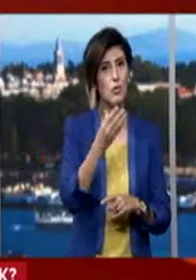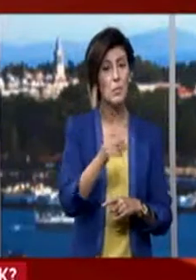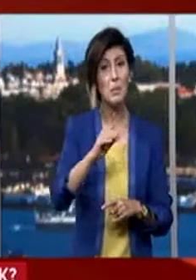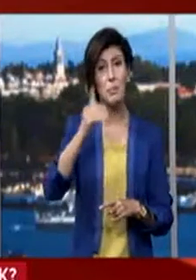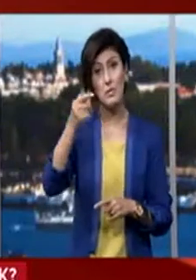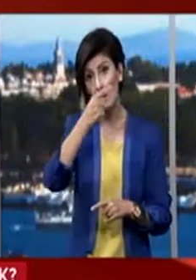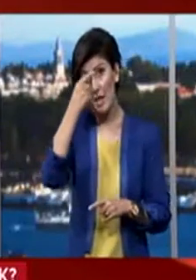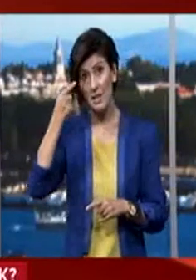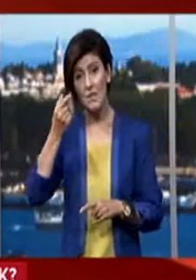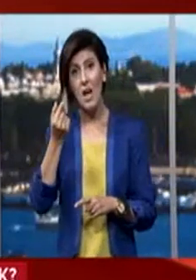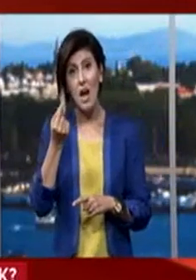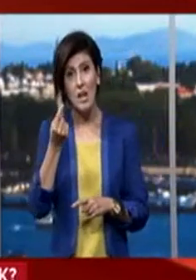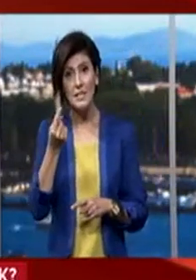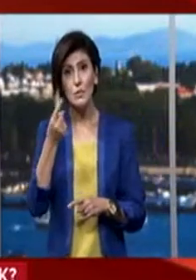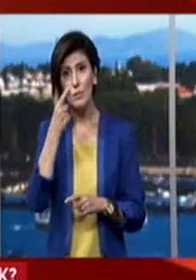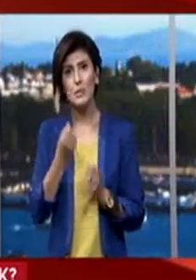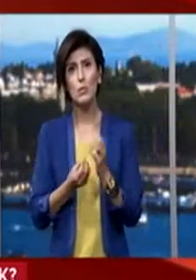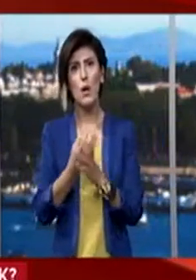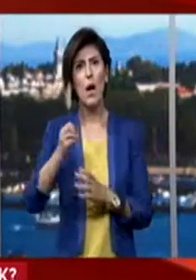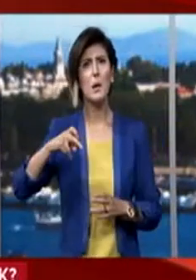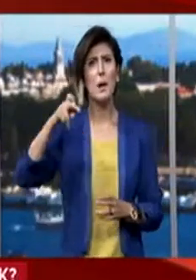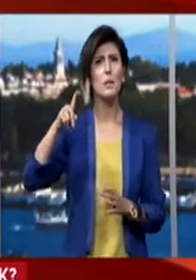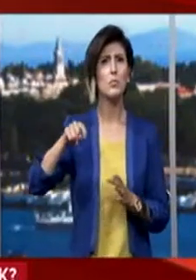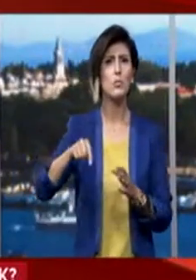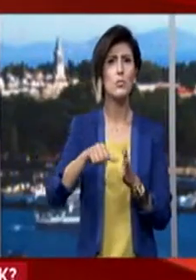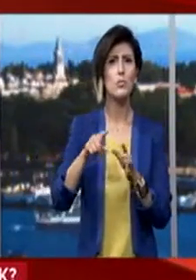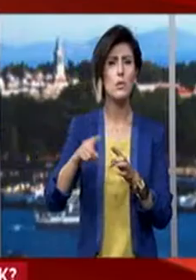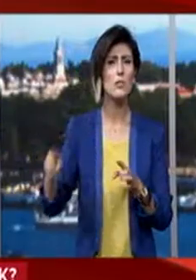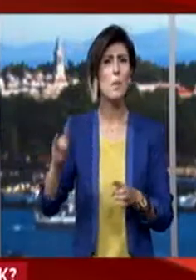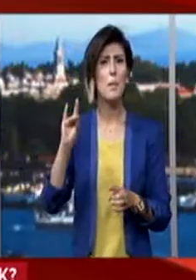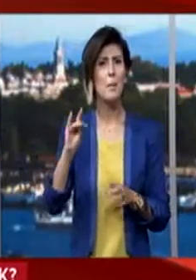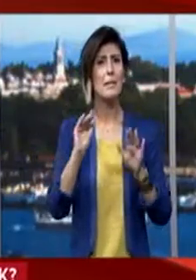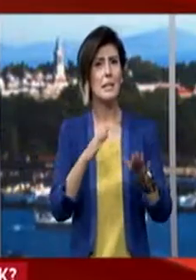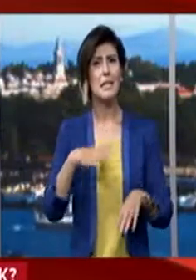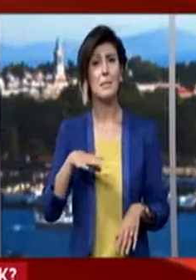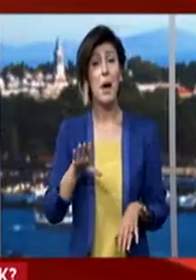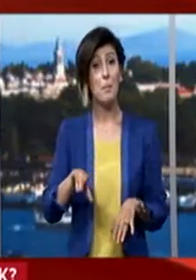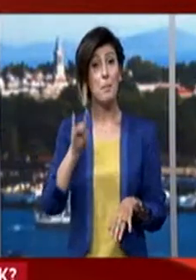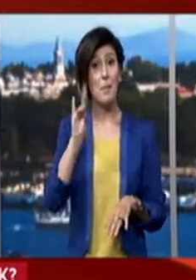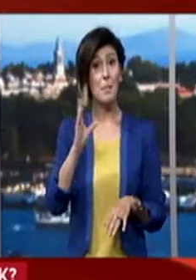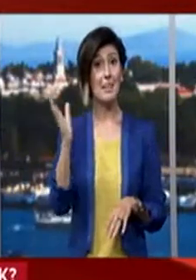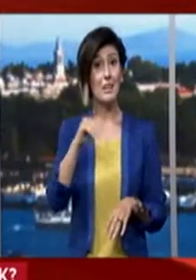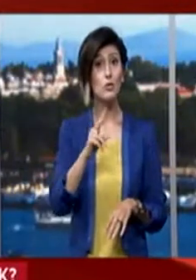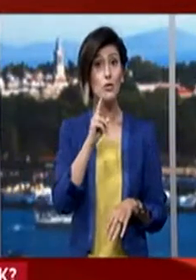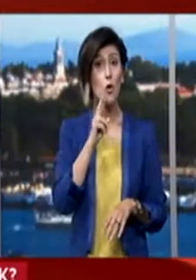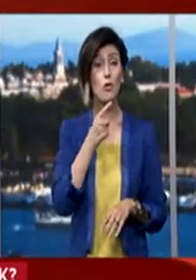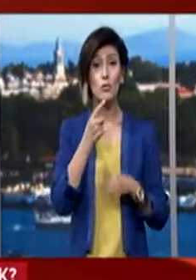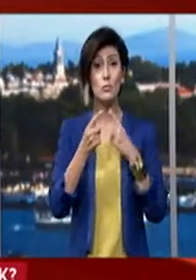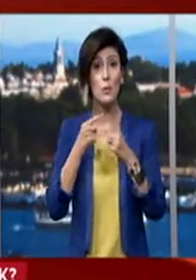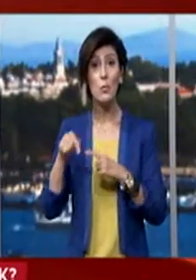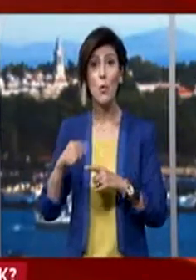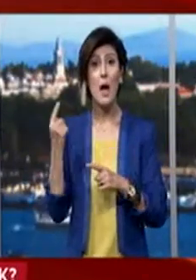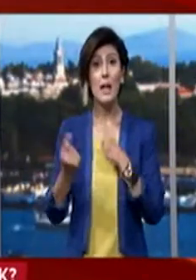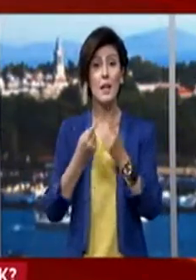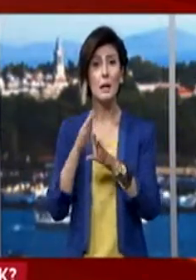alternatif azınlık hükümeti kurulması. AK Parti bu süreçte de MHP'den destek isteyebilir. Ancak MHP'den gelen son sinyaller bu